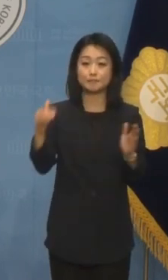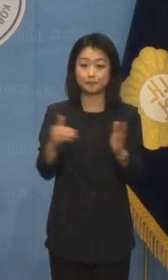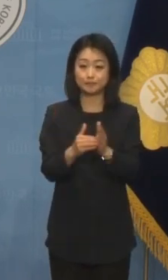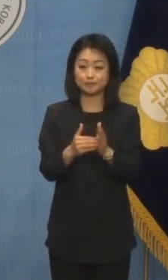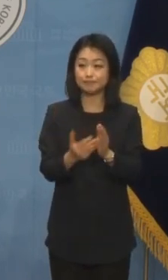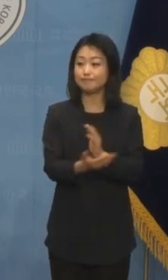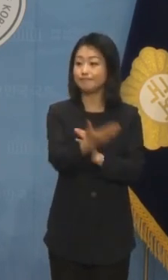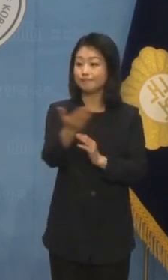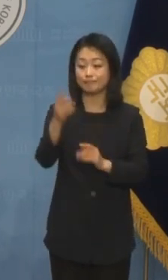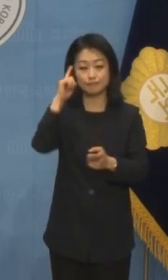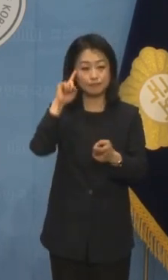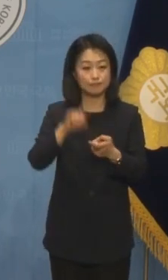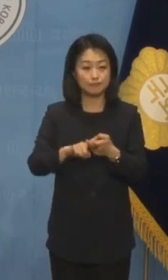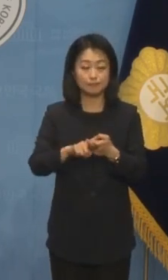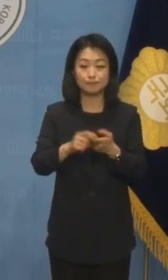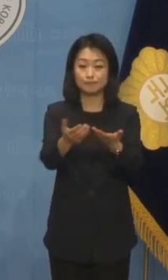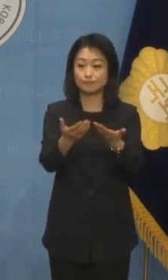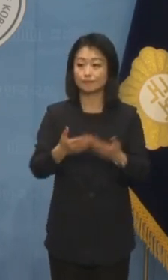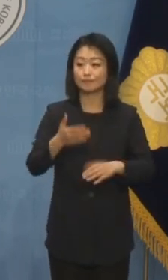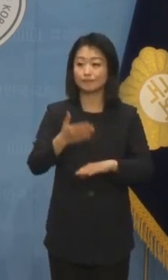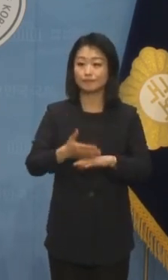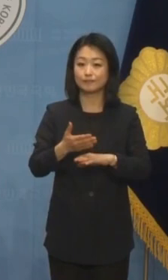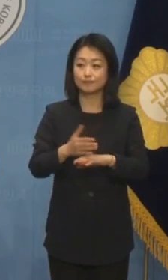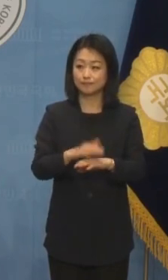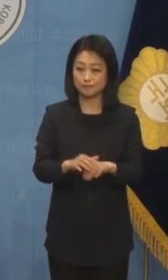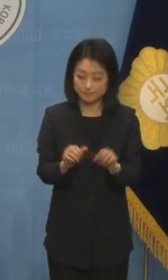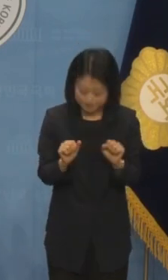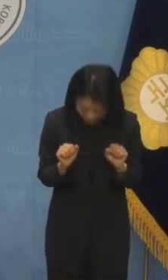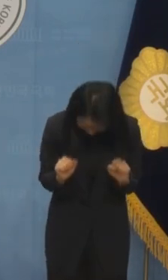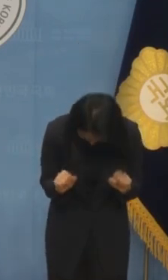기자 여러분들의 많은 관심과 취재 부탁드립니다.